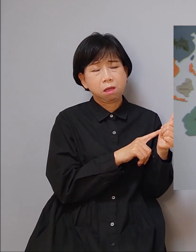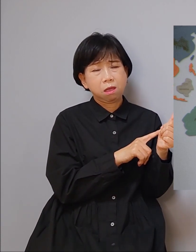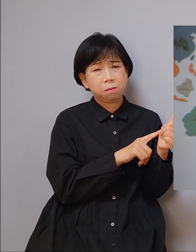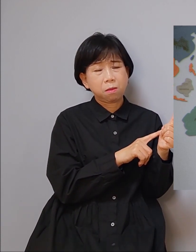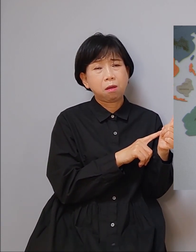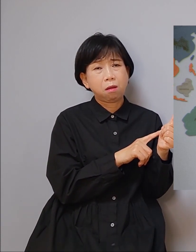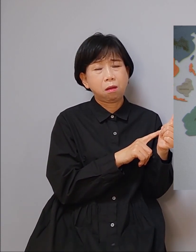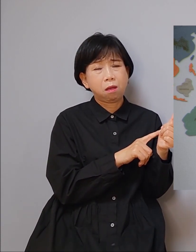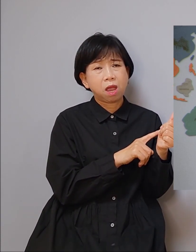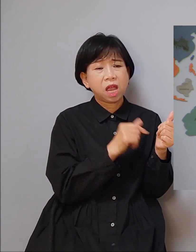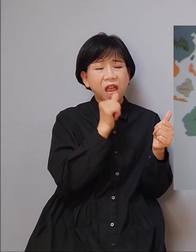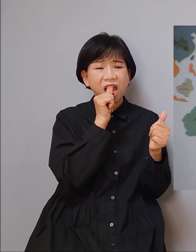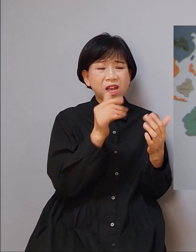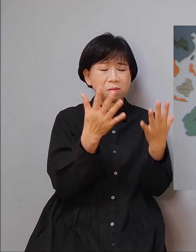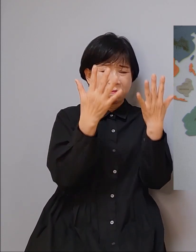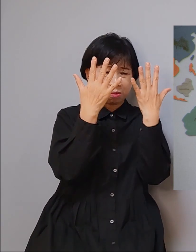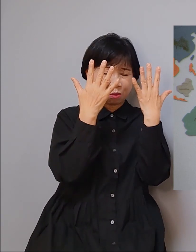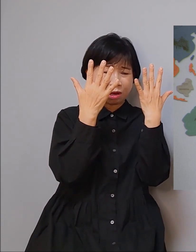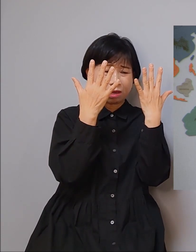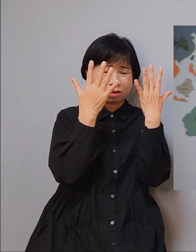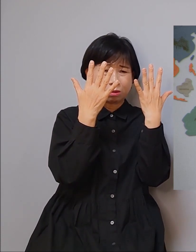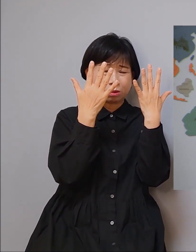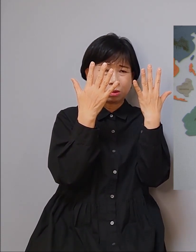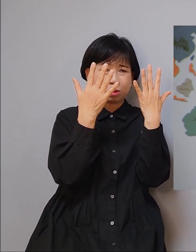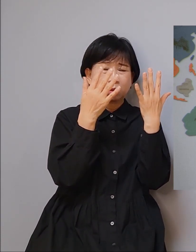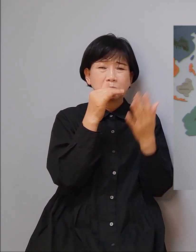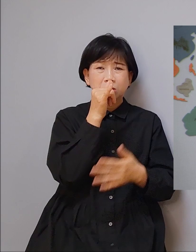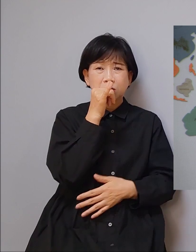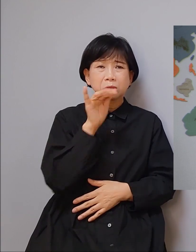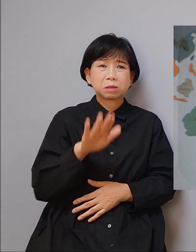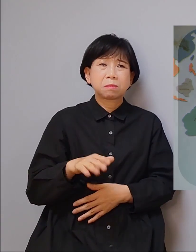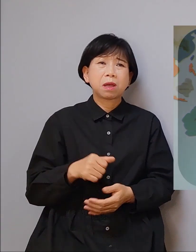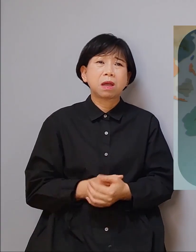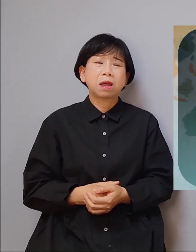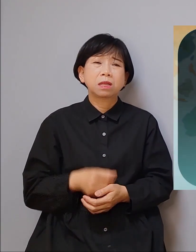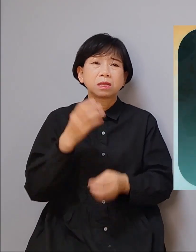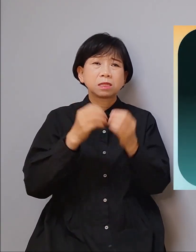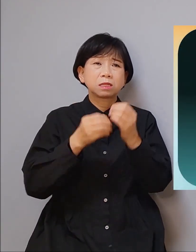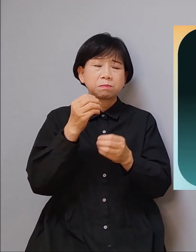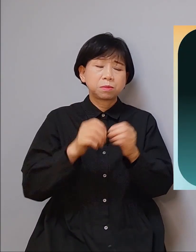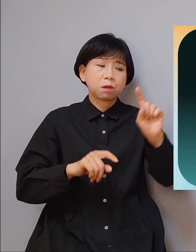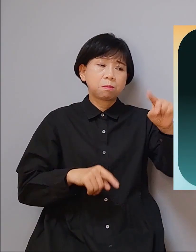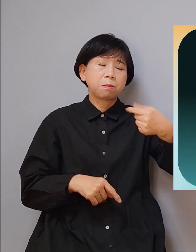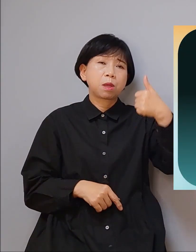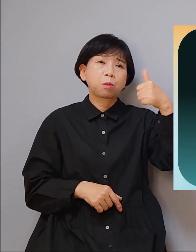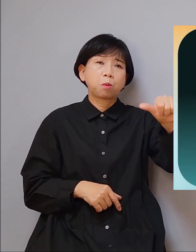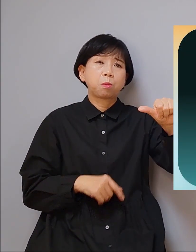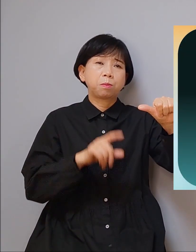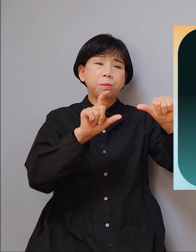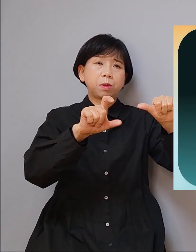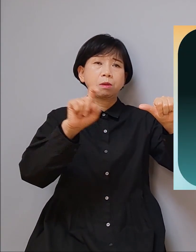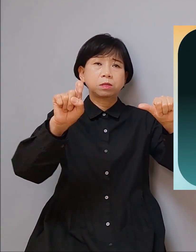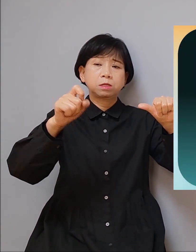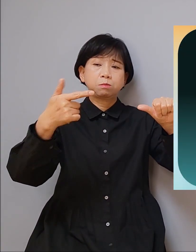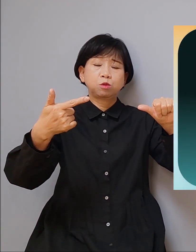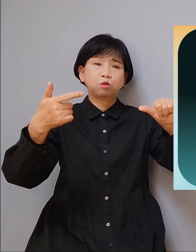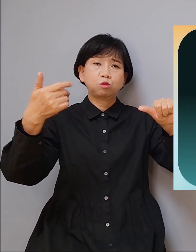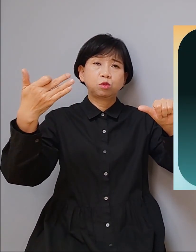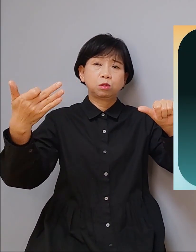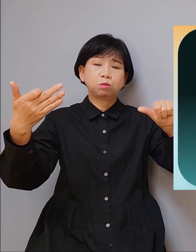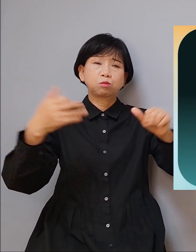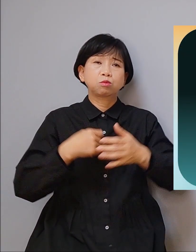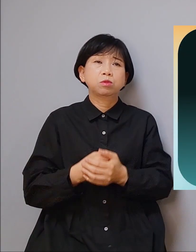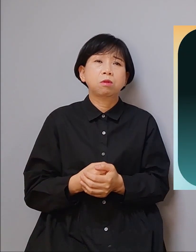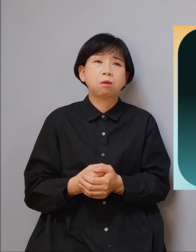죄수 정도밖에 되지 않는 요셉입니다. 시편 105편 16절에서 19절에 보면 그가 또 그 땅에